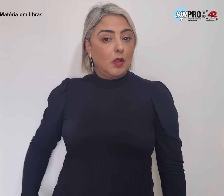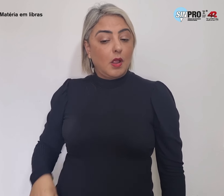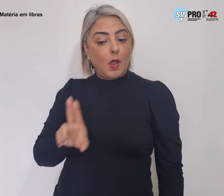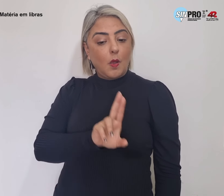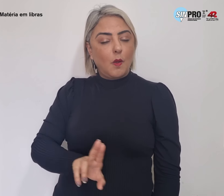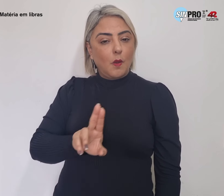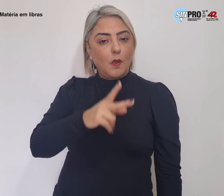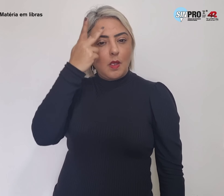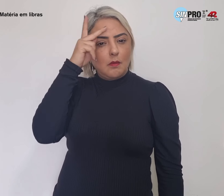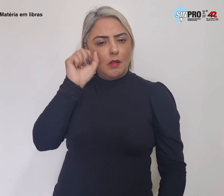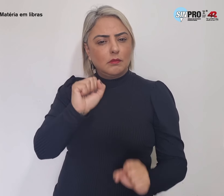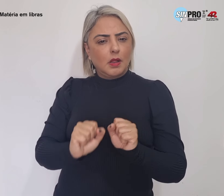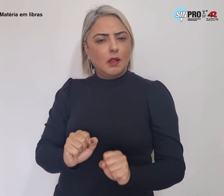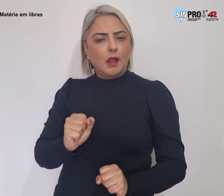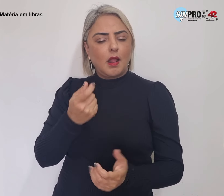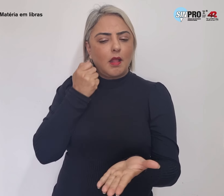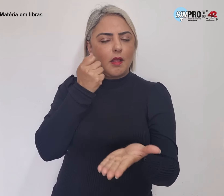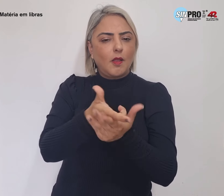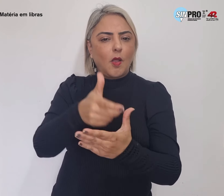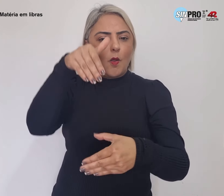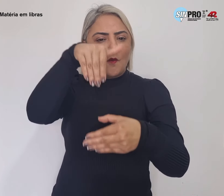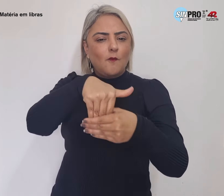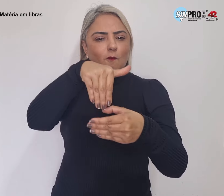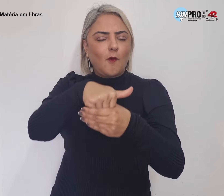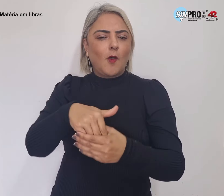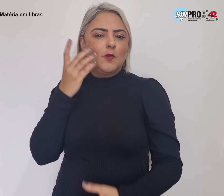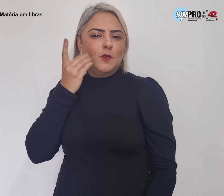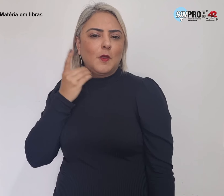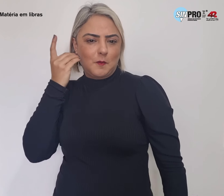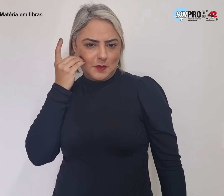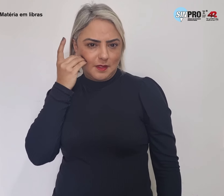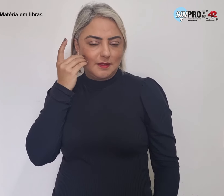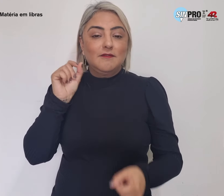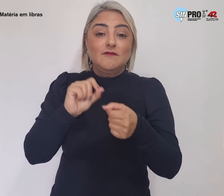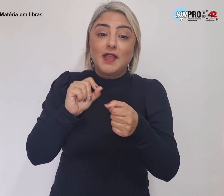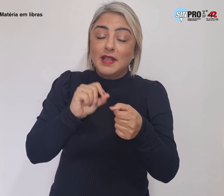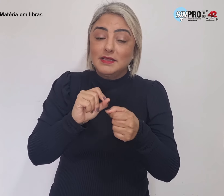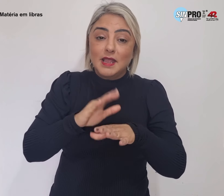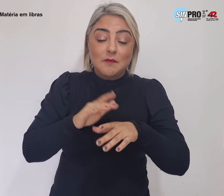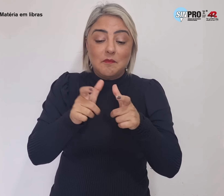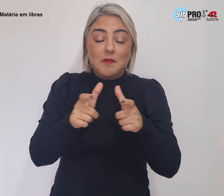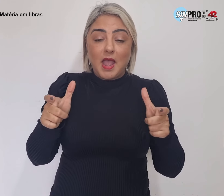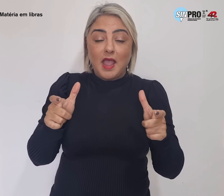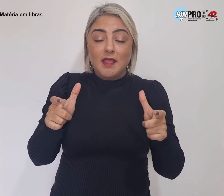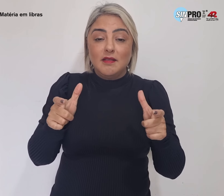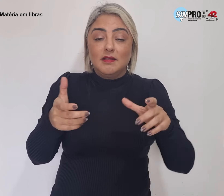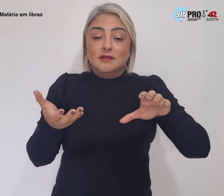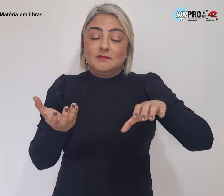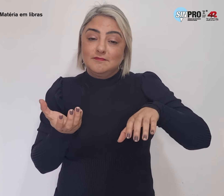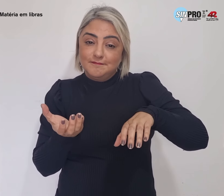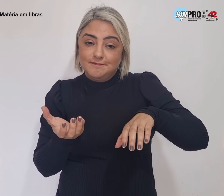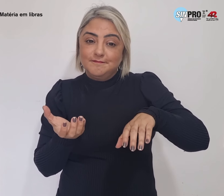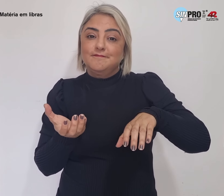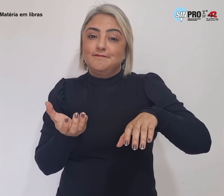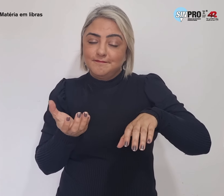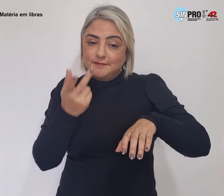poder comprar os parlamentares e fazer maioria no Congresso Nacional para aprovar,